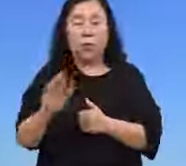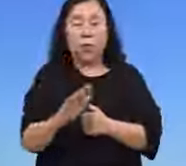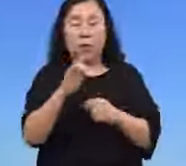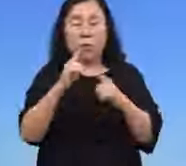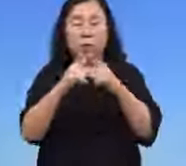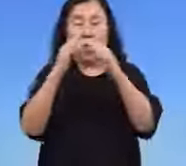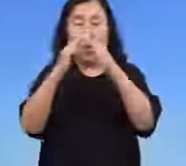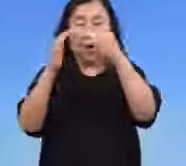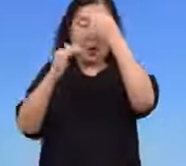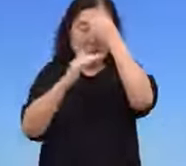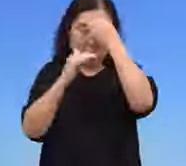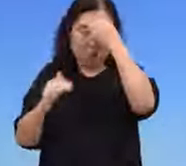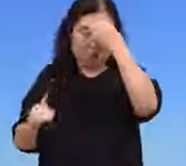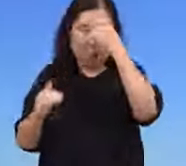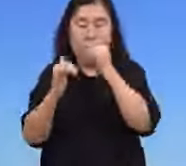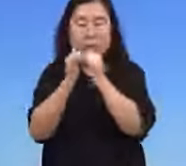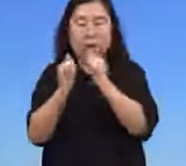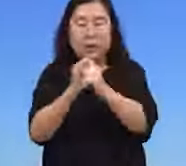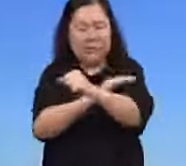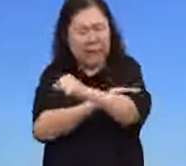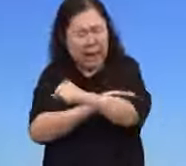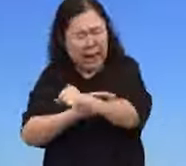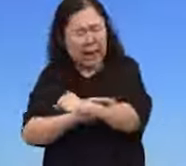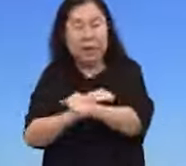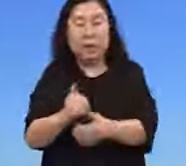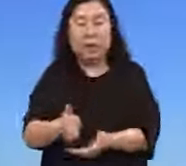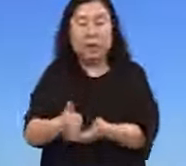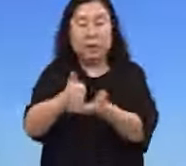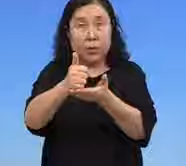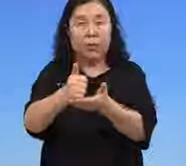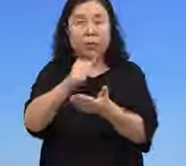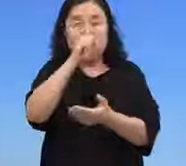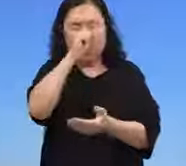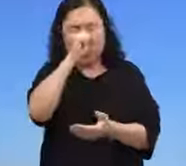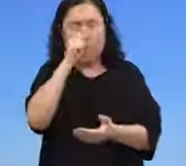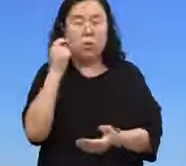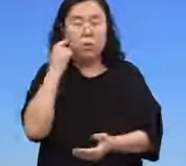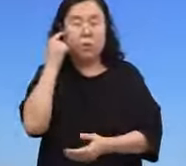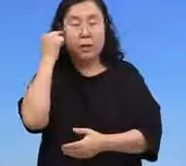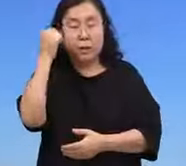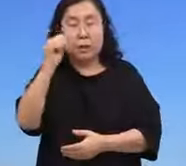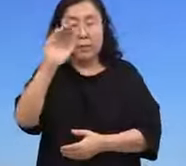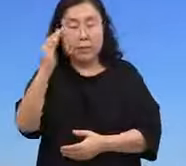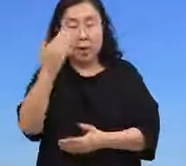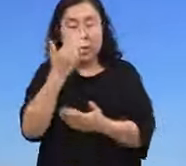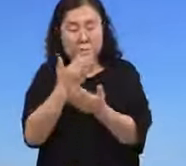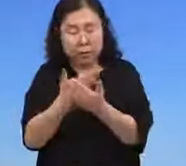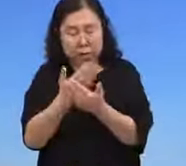우리 교회 성도들을 진짜 잘 섬겨주실 좋은 목사님이 좀 되어주세요.